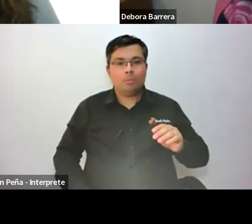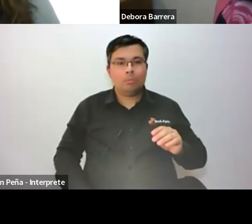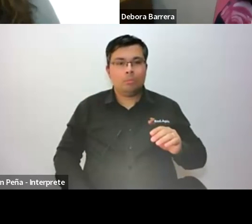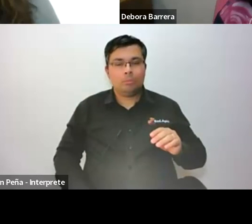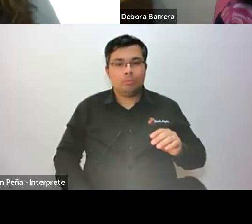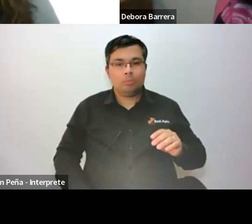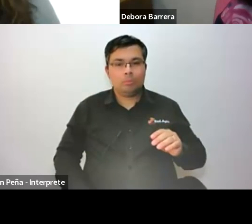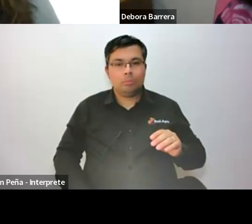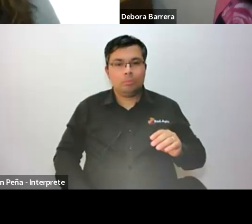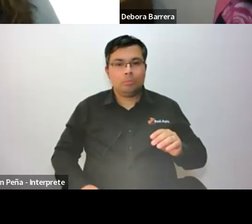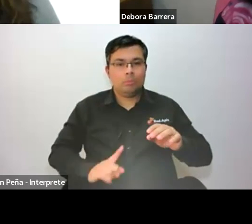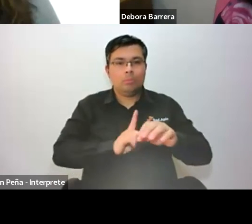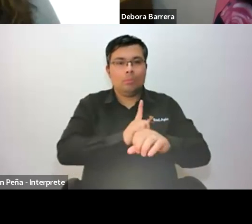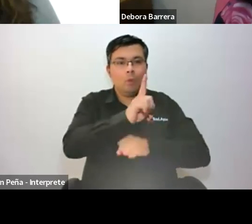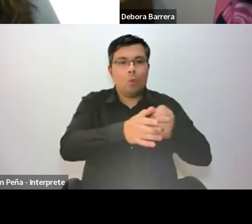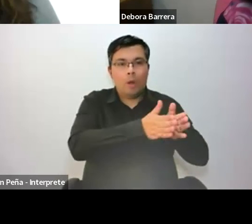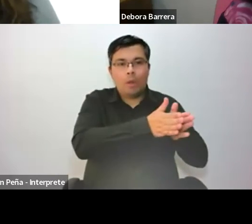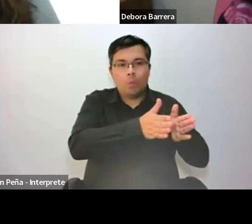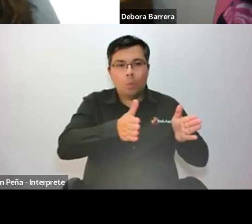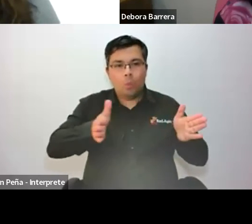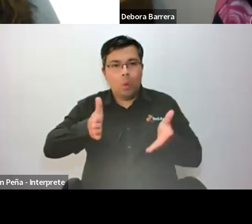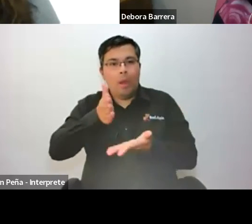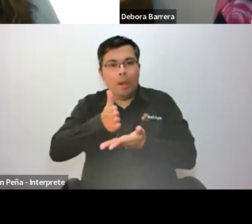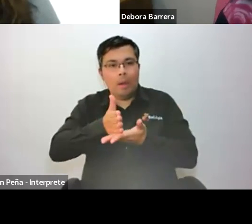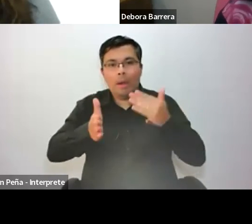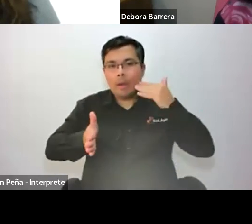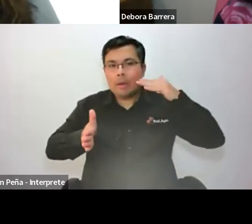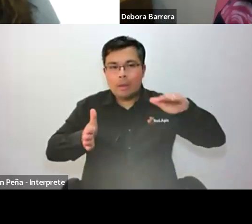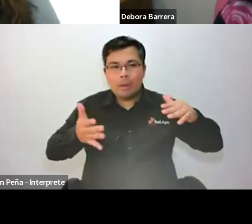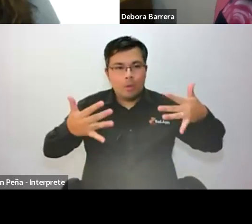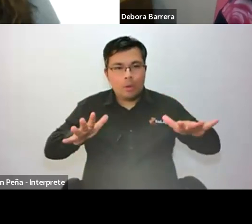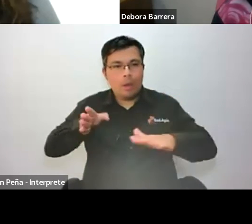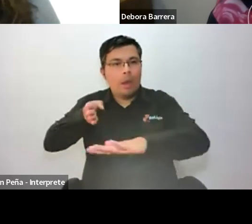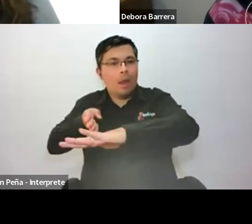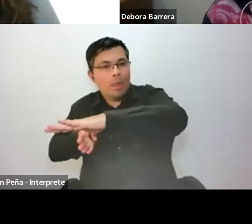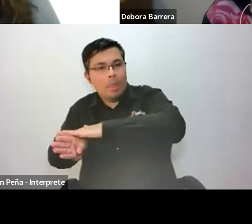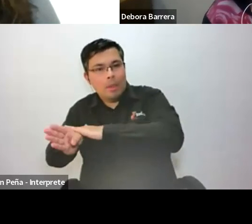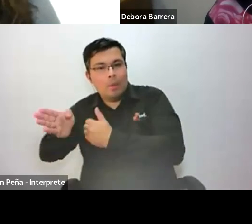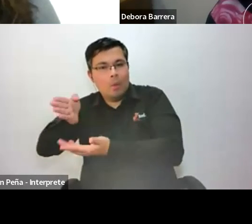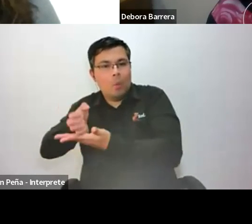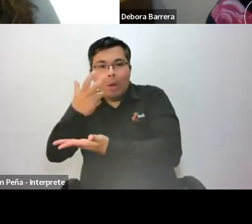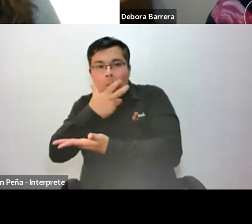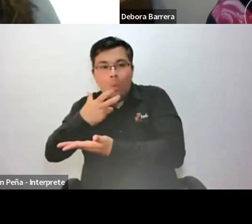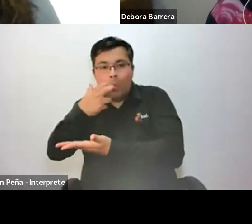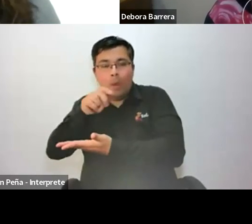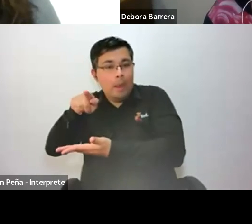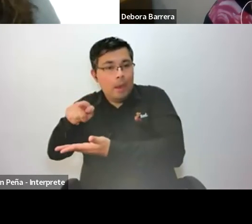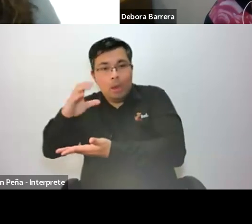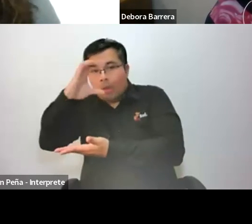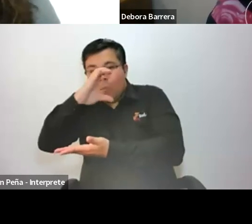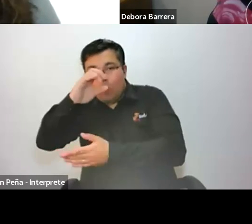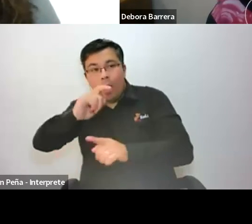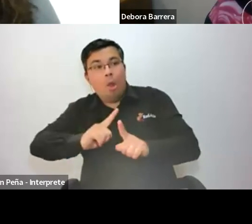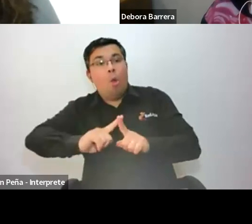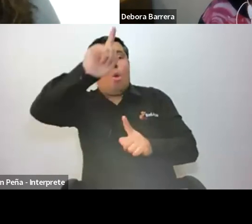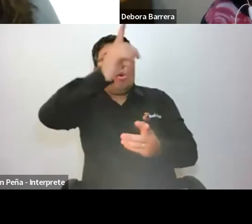escolar y ya estando matriculado en una escuela de lenguaje, la escuela de lenguaje o busca una alternativa en otro